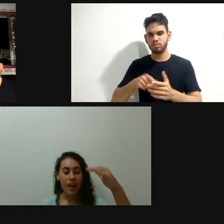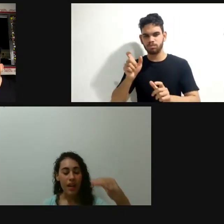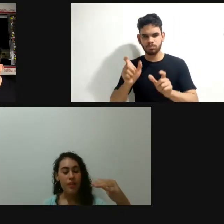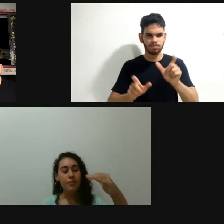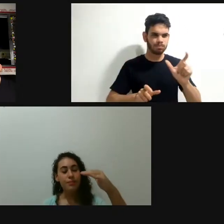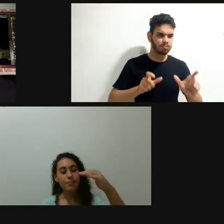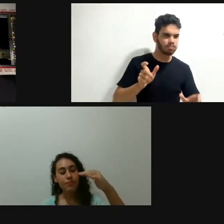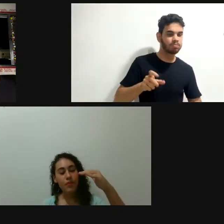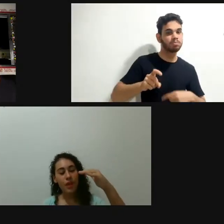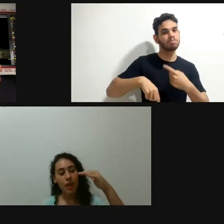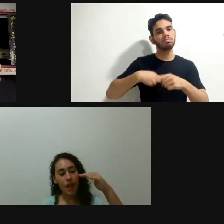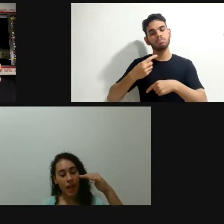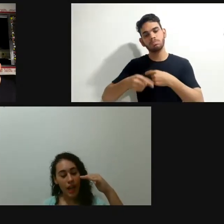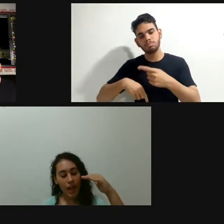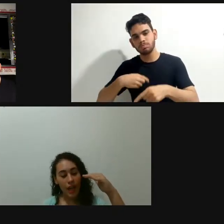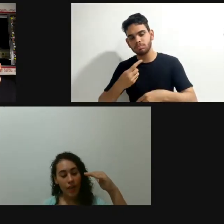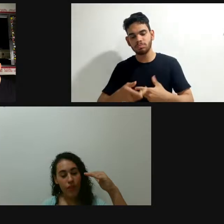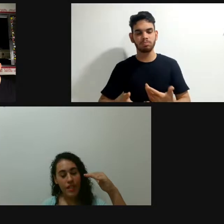você vai